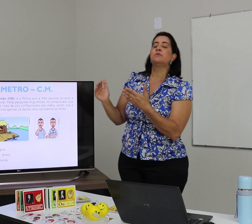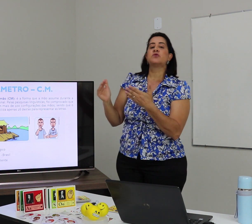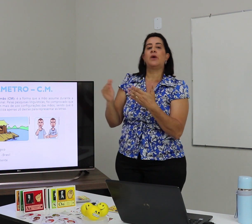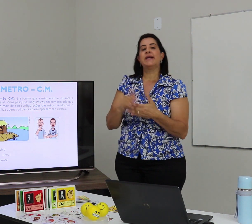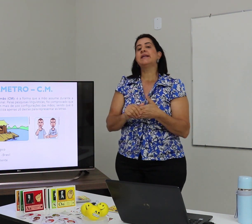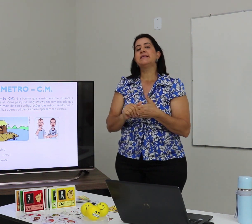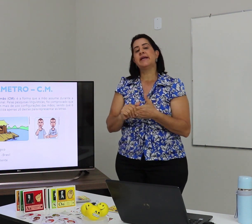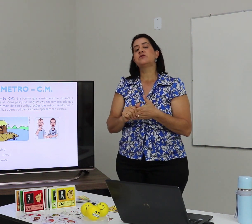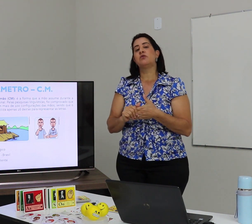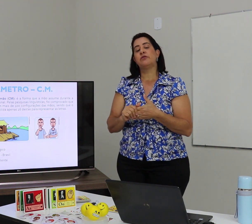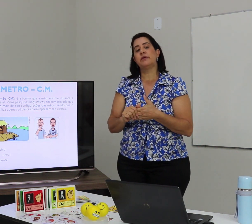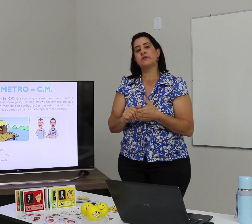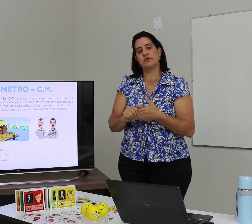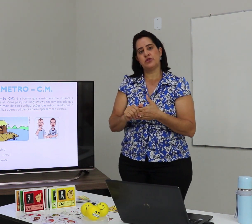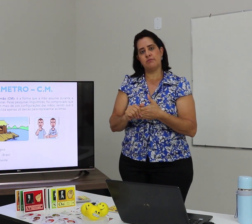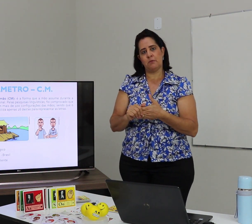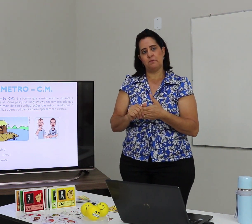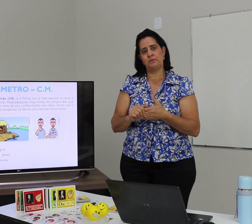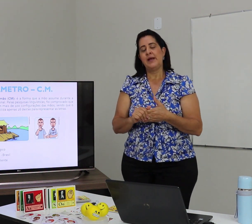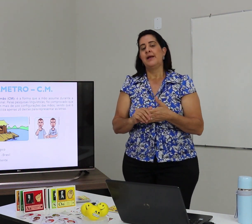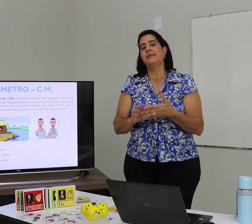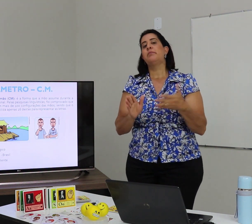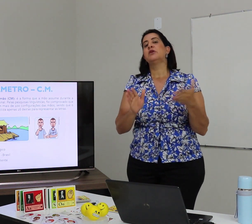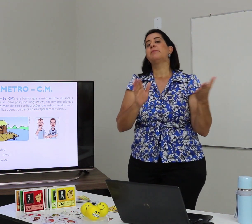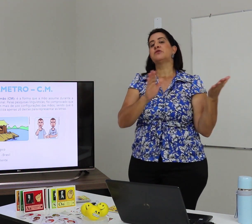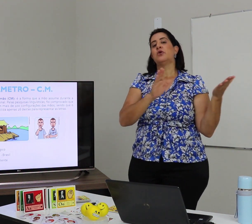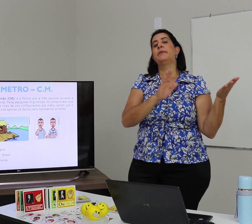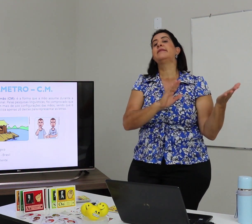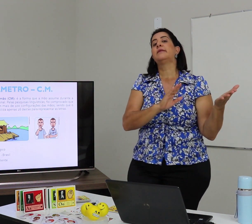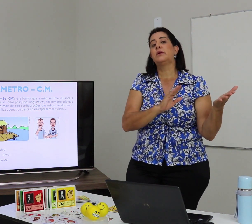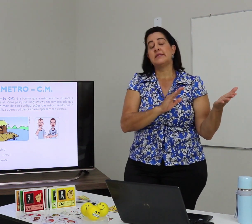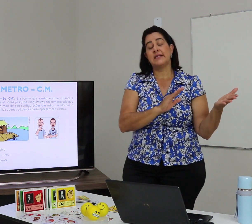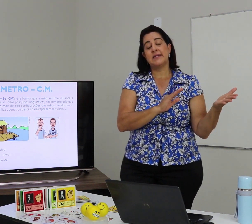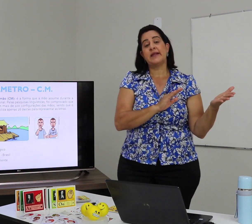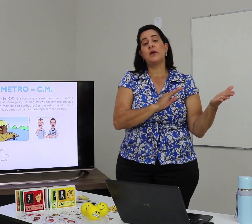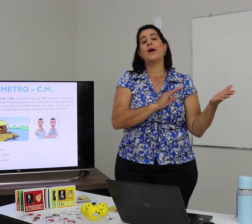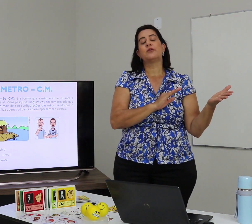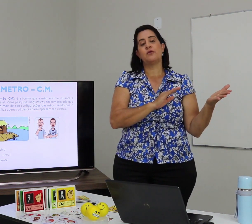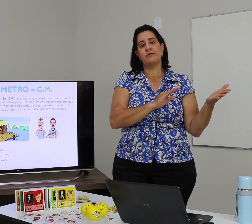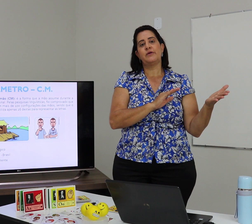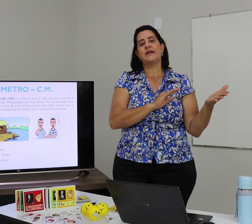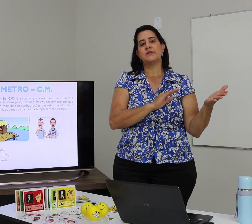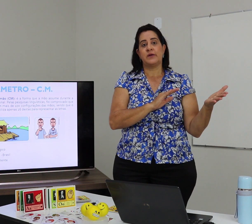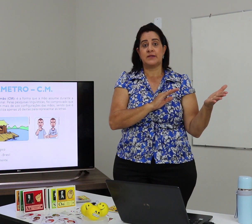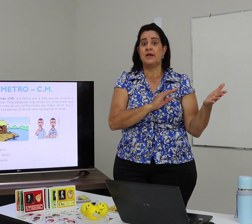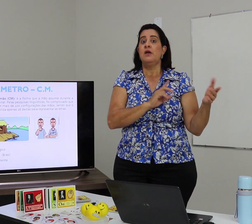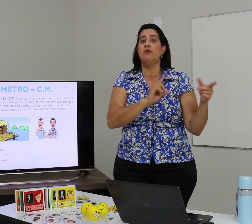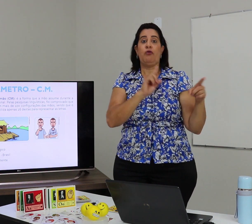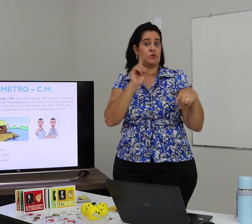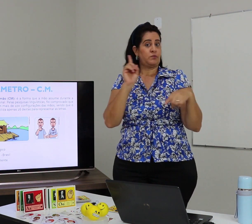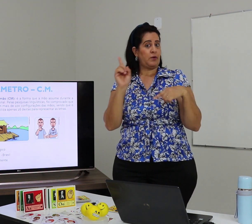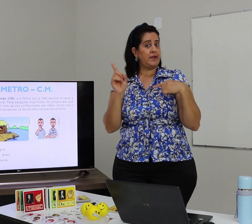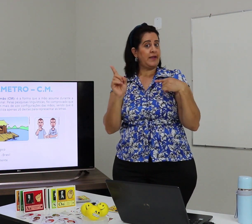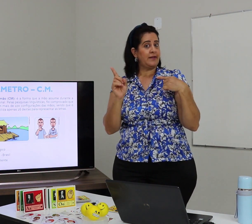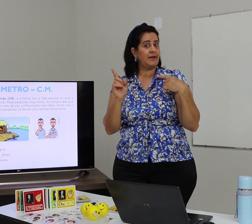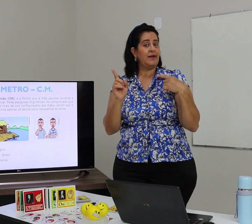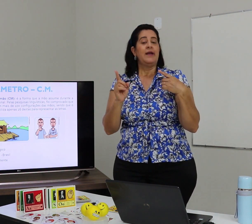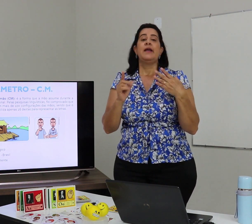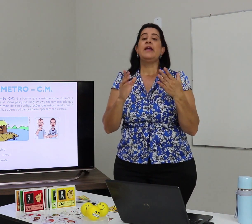tínhamos 46 configurações de mão. Depois passou para 64 configurações. Fomos para 80 e